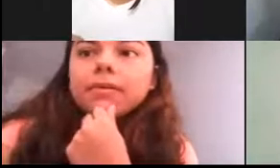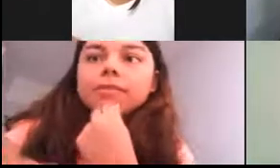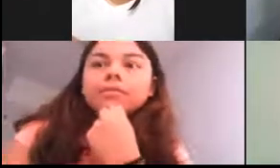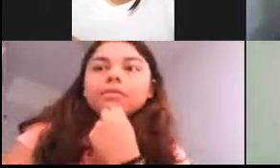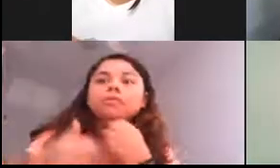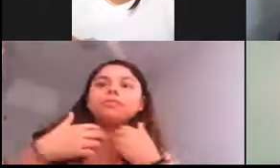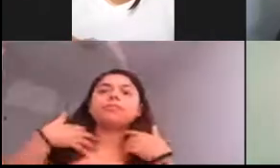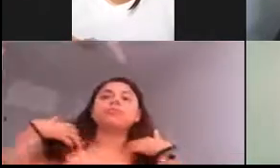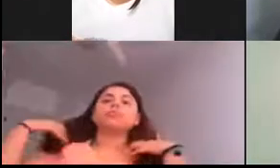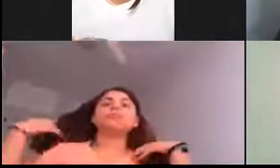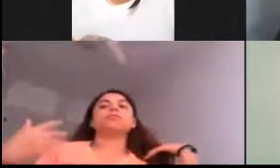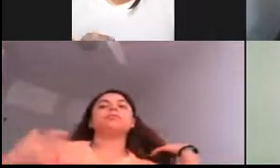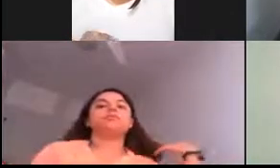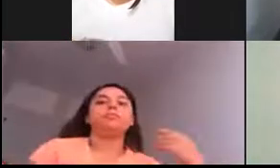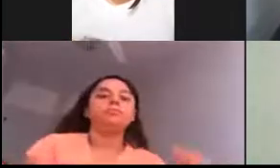Presente.